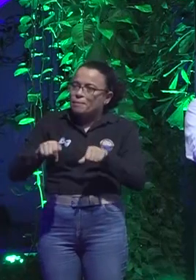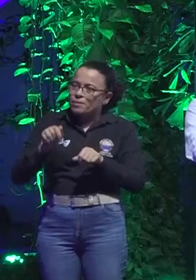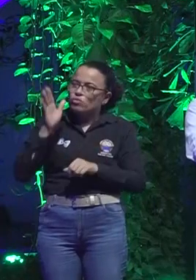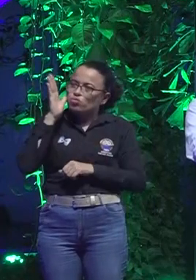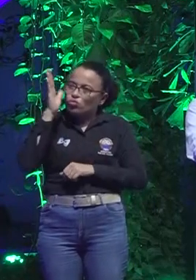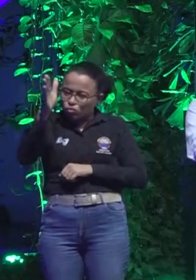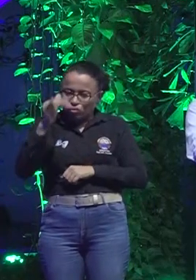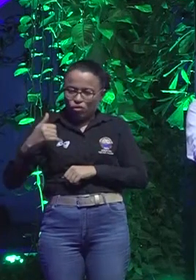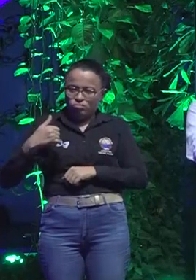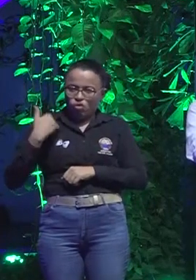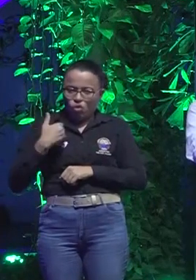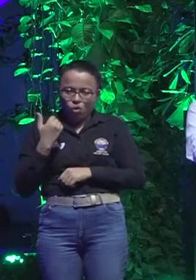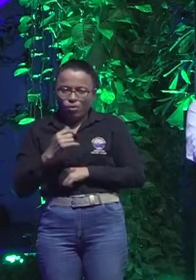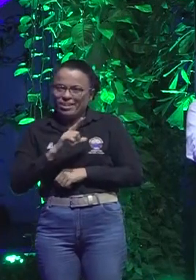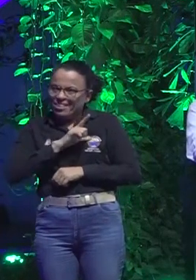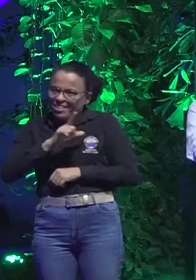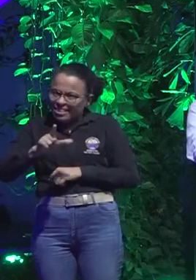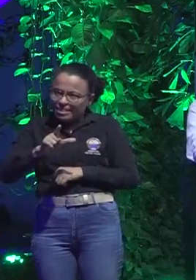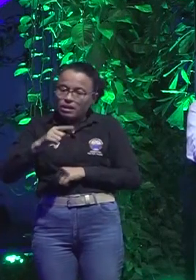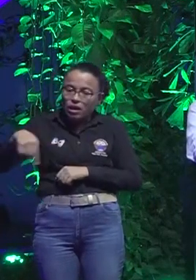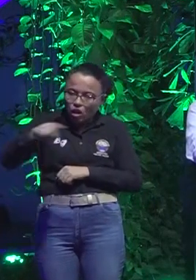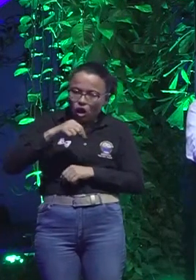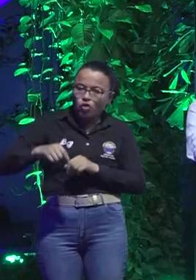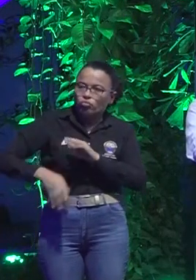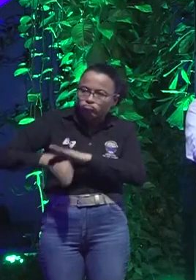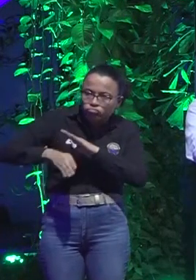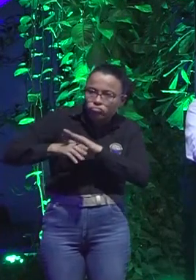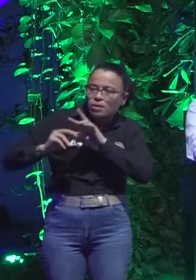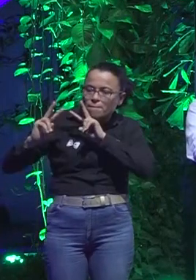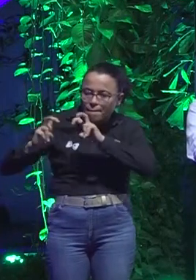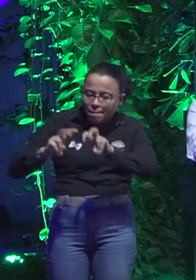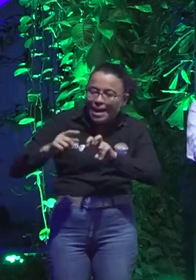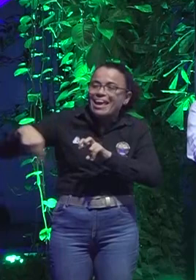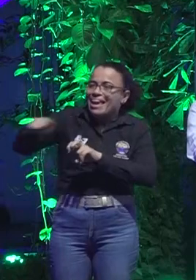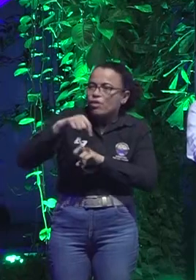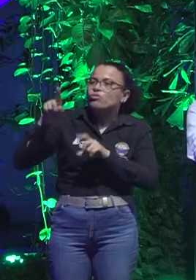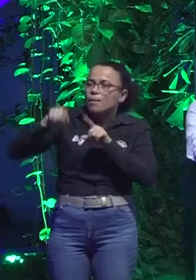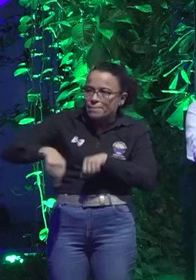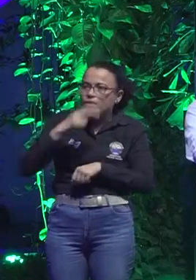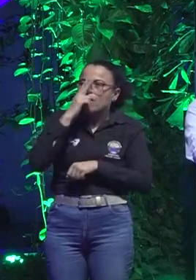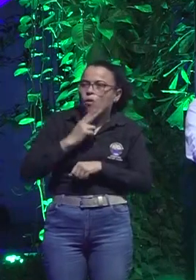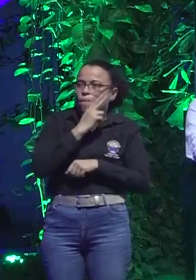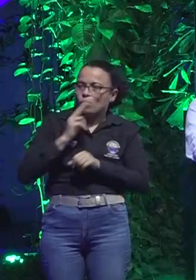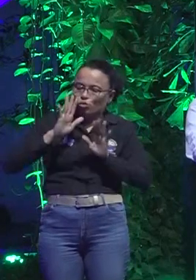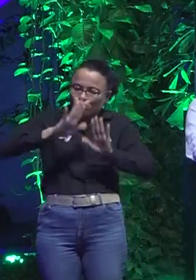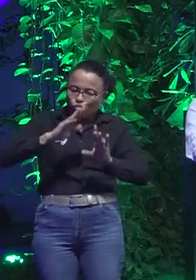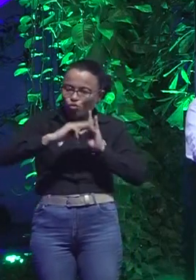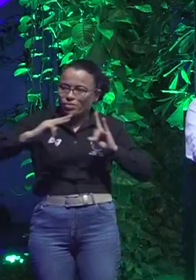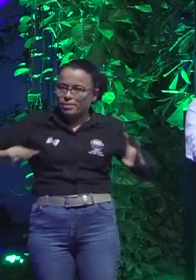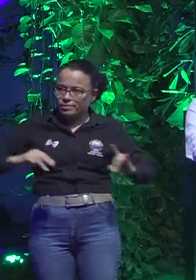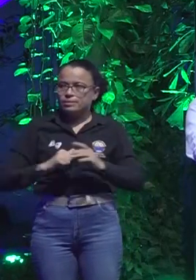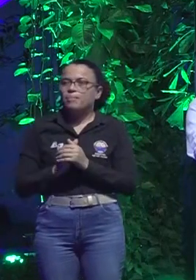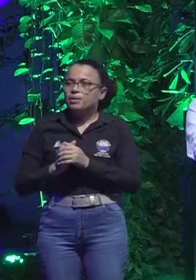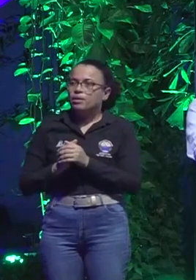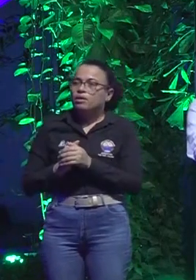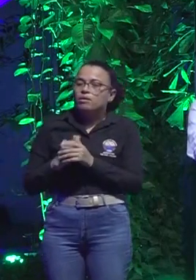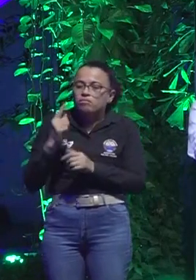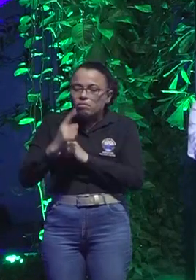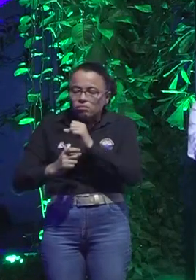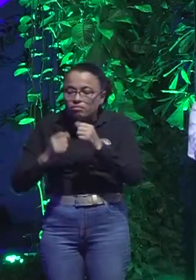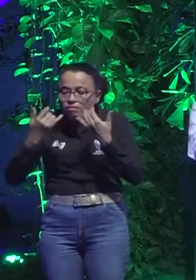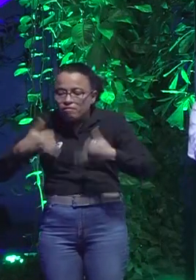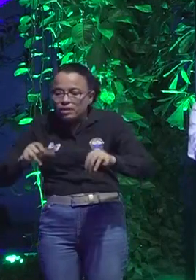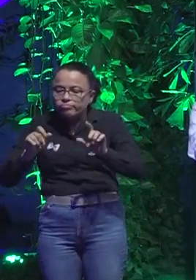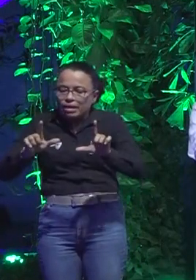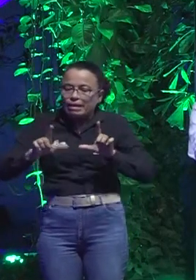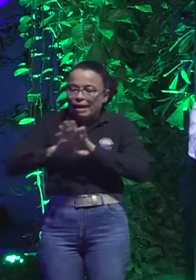generación de líderes de la institución tengan continuidad con el engagement en el largo plazo. Que esa visión continúe. Que tenga más participación